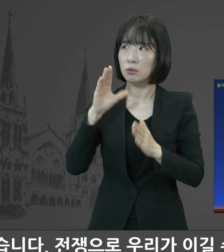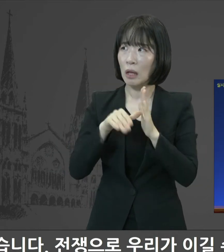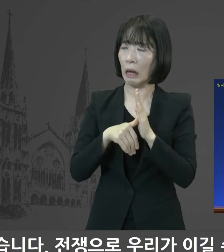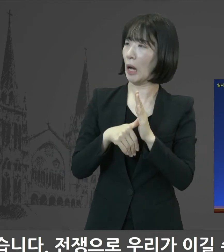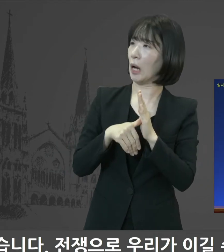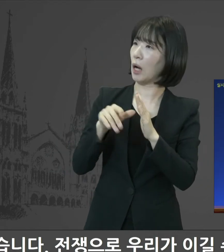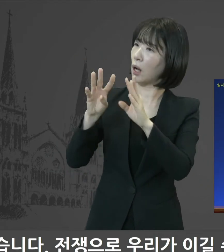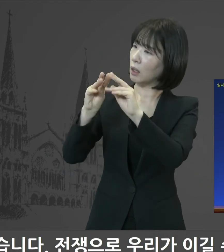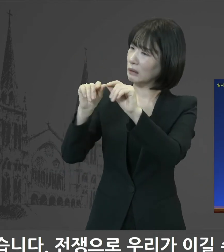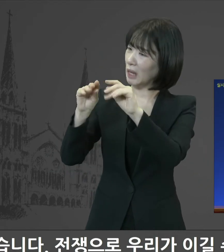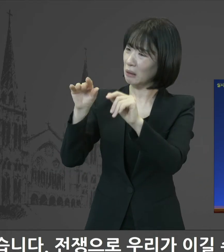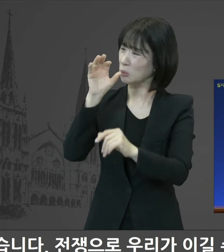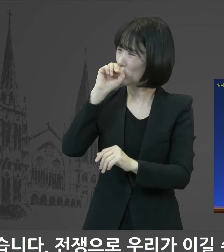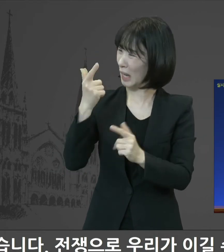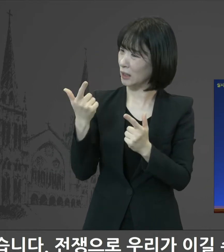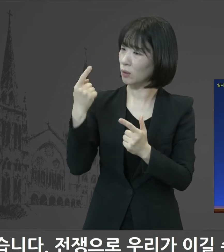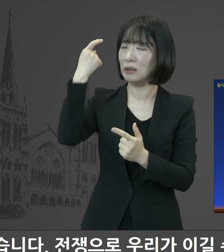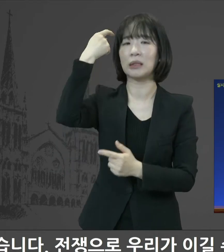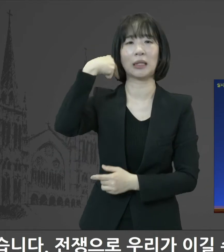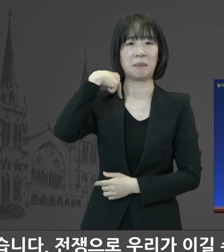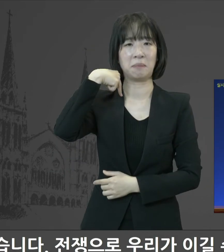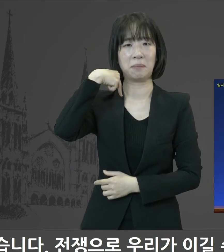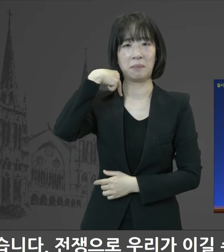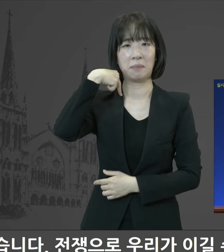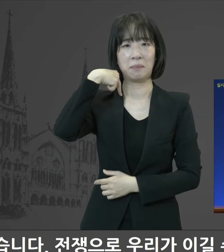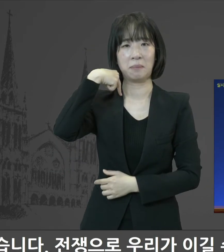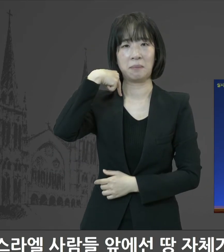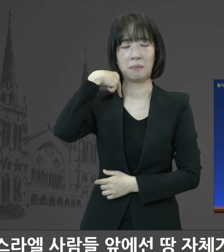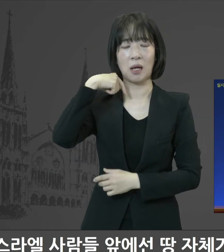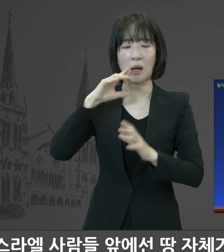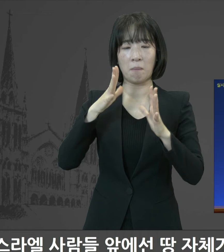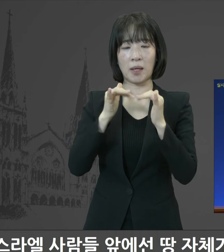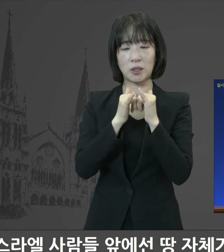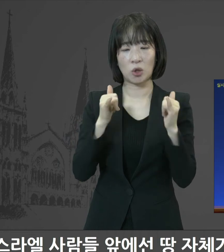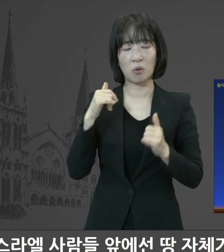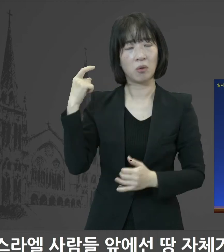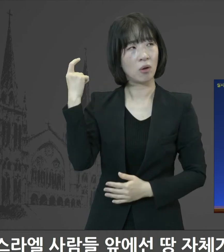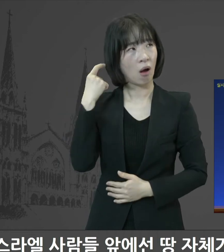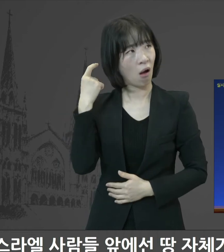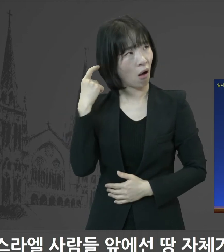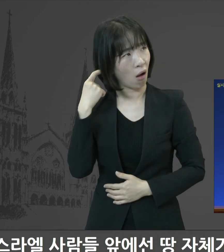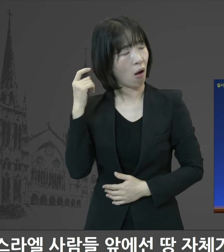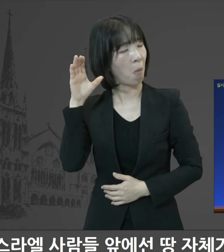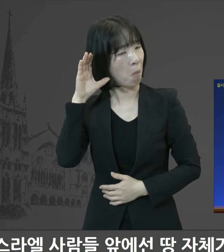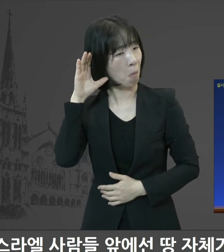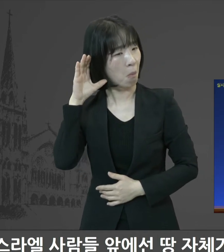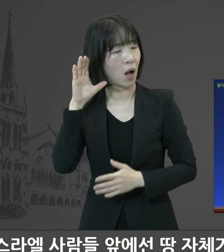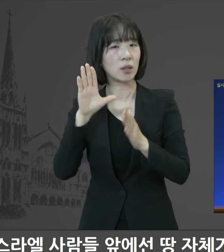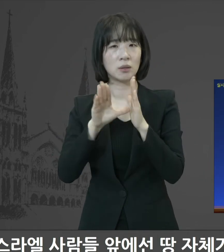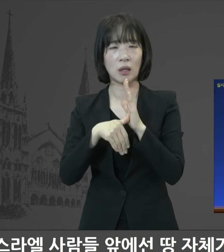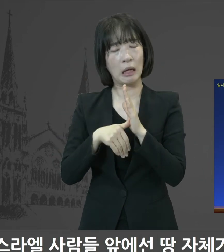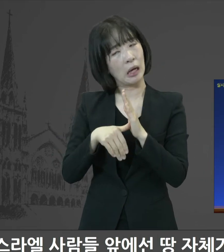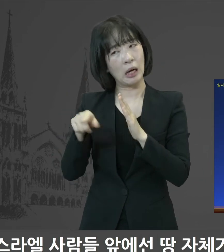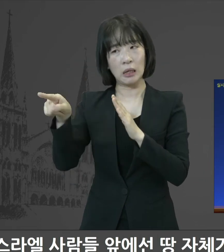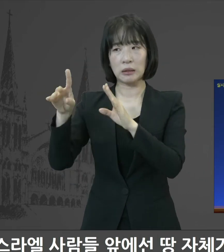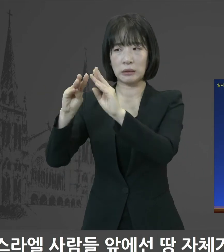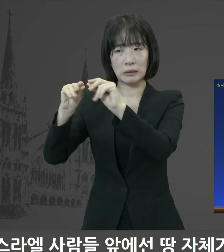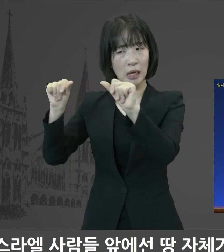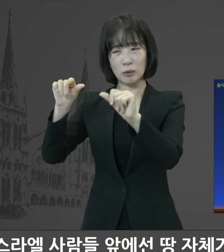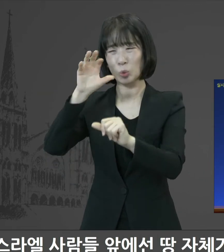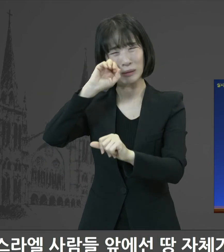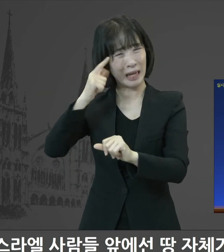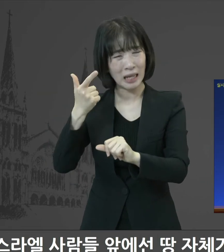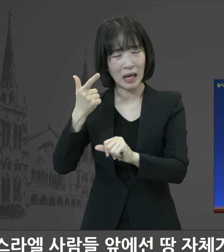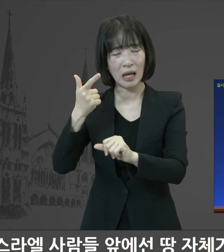땅 자체가 안 좋은 겁니다. 악평을 하고 있는 겁니다. 이게 악평이란 말을 우리의 마음속에 담아둬야 됩니다. 왜냐하면